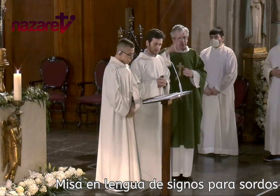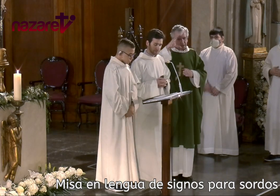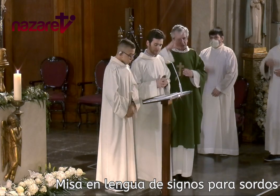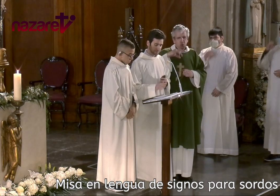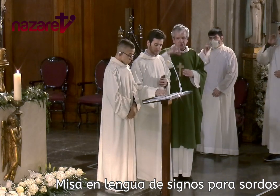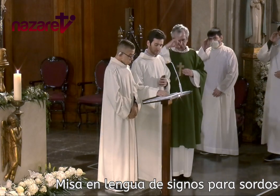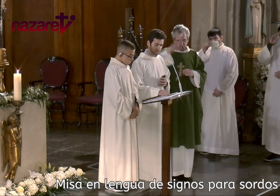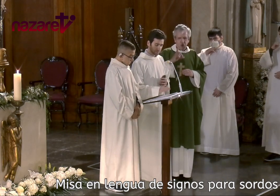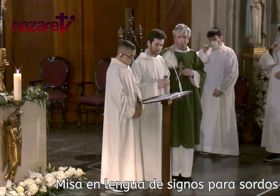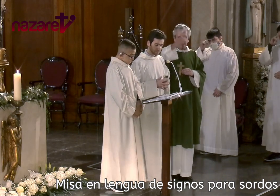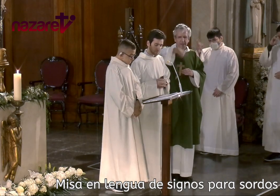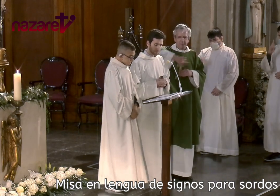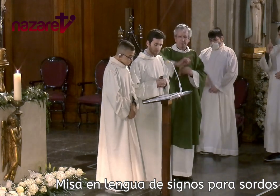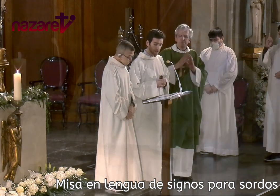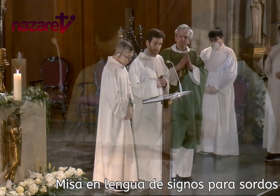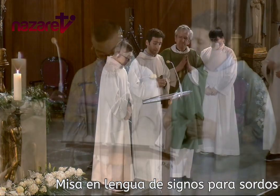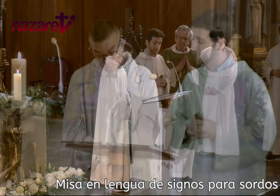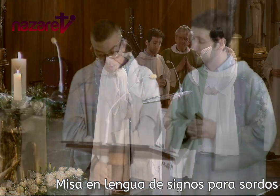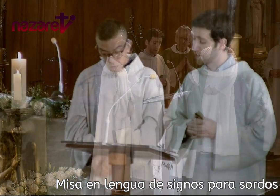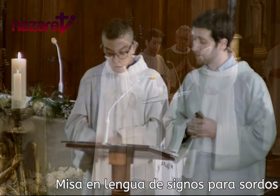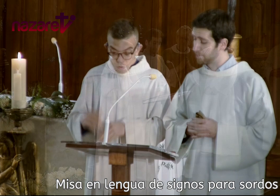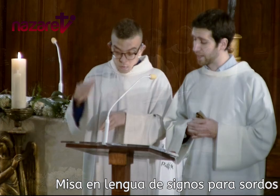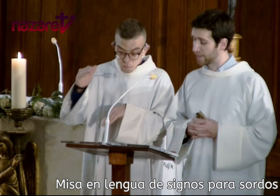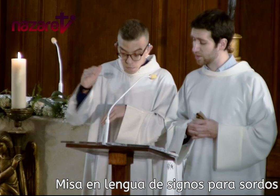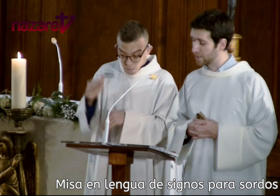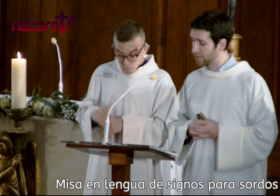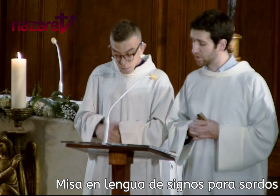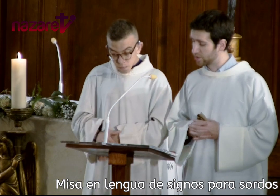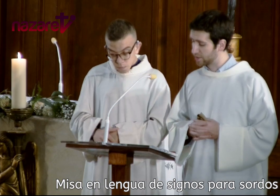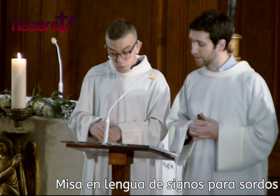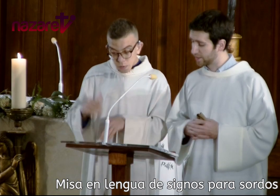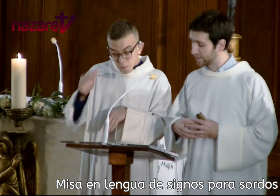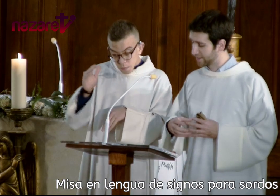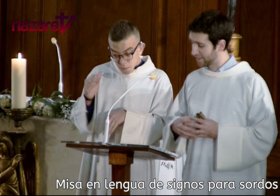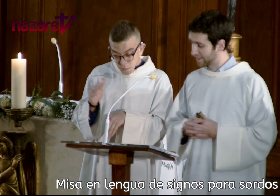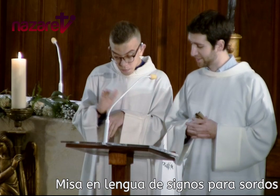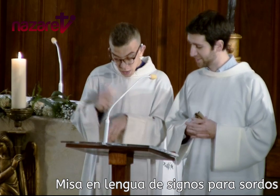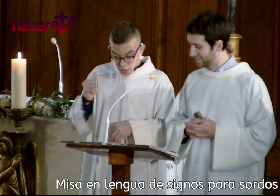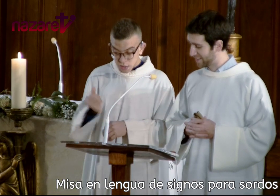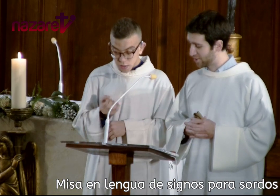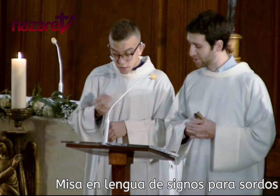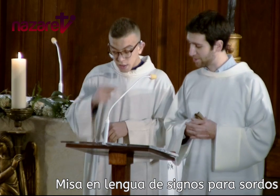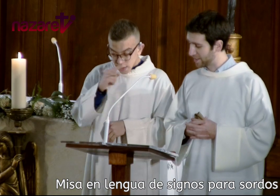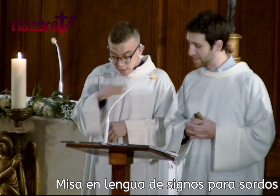escúchanos padre para que los niños y los jóvenes